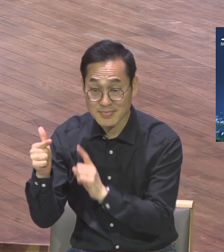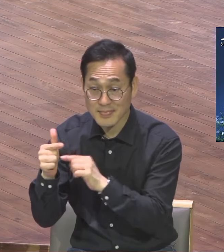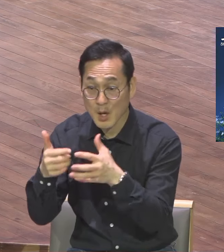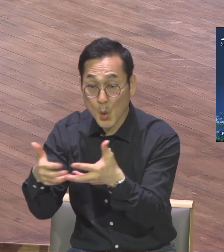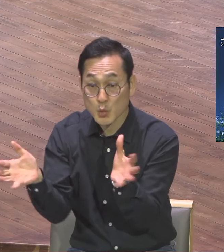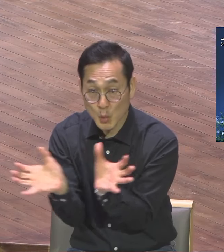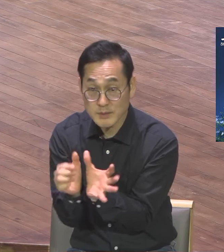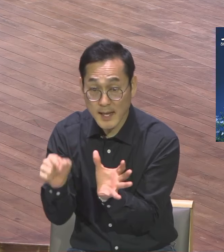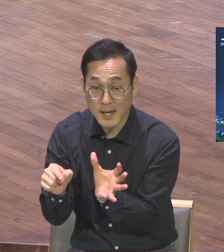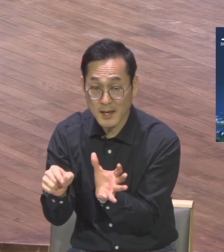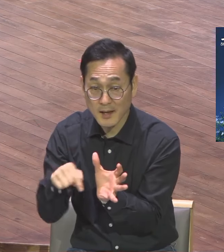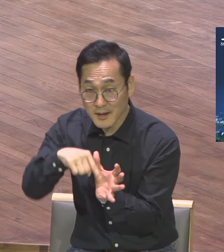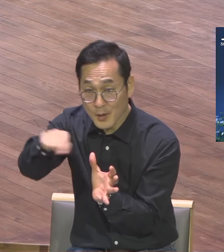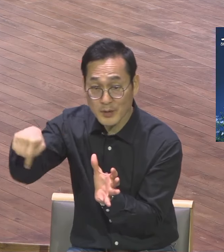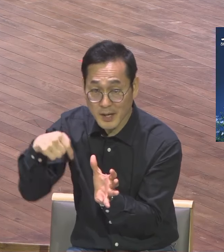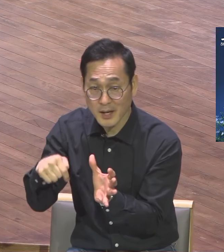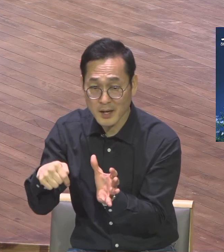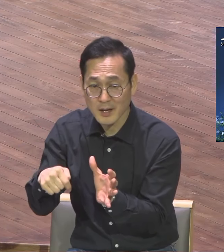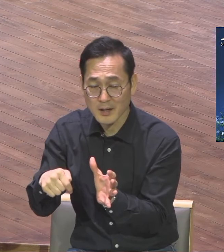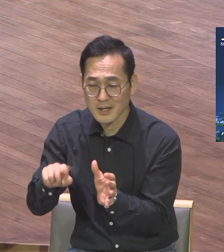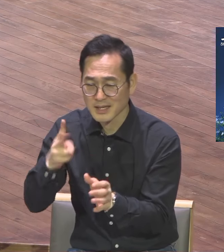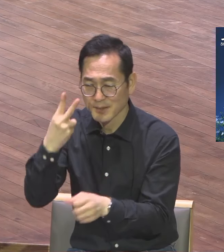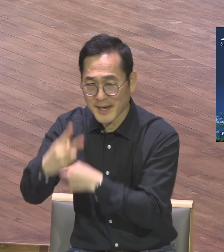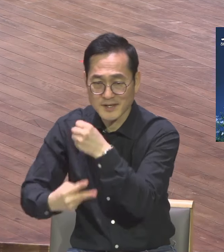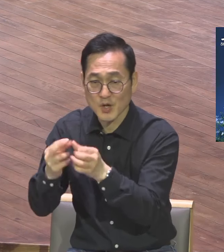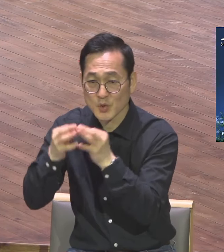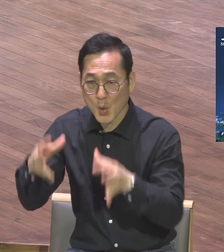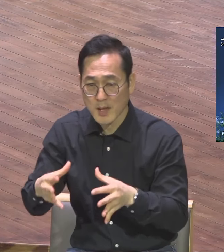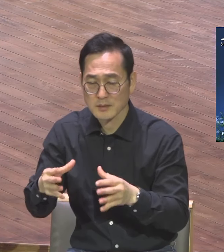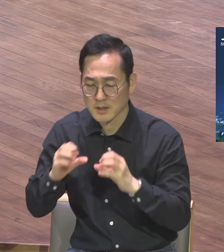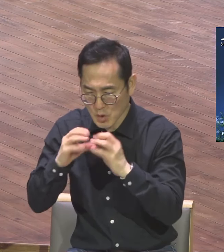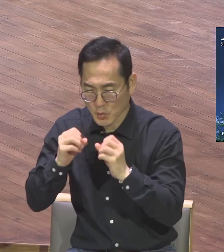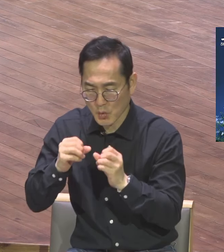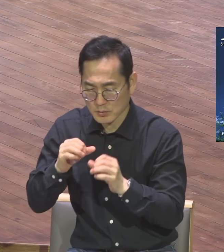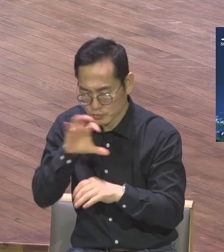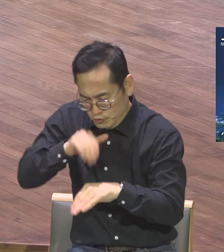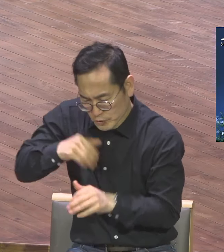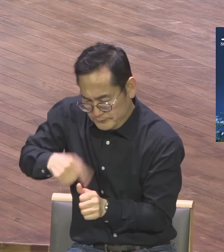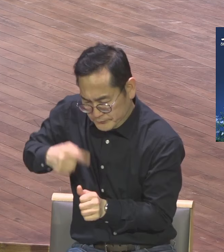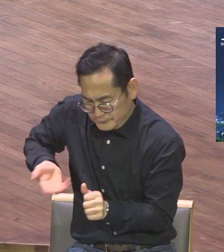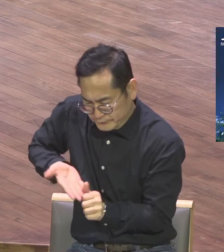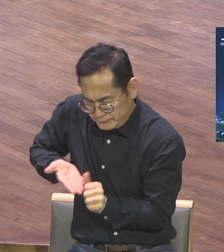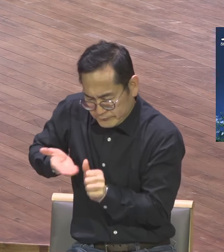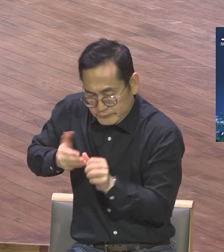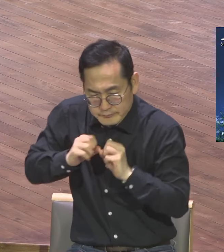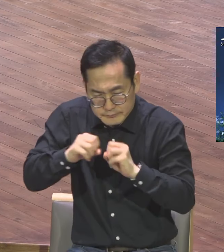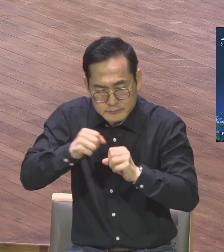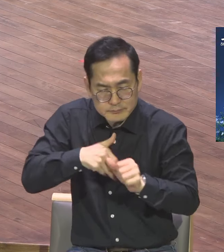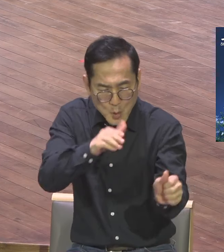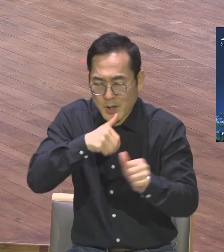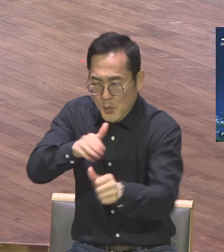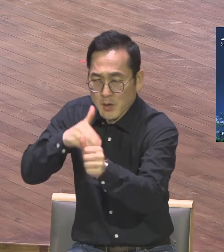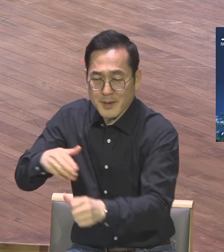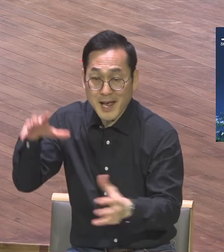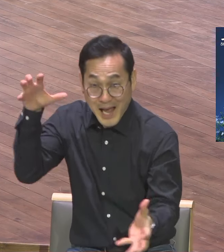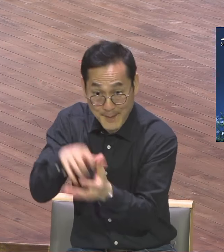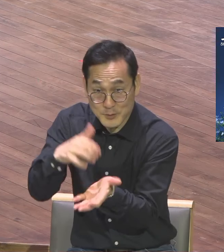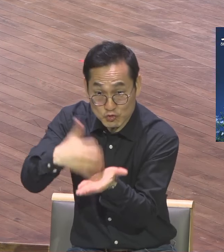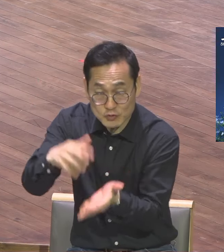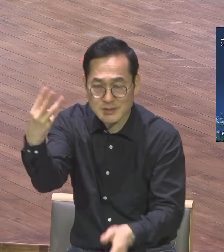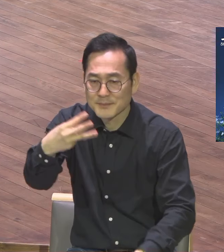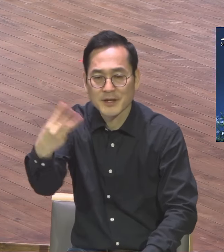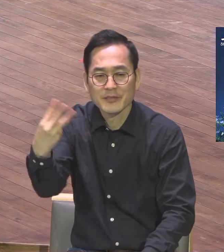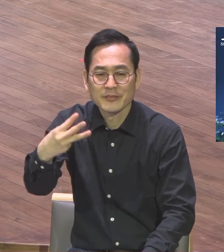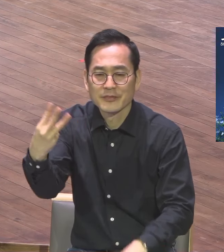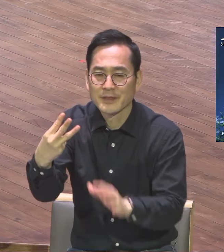200년간 3,000명의 선교사를 파송하는 공동체예요. 3,000명의 선교사를 파송하는데 그것도